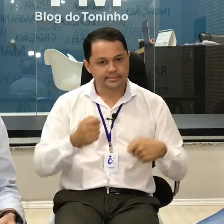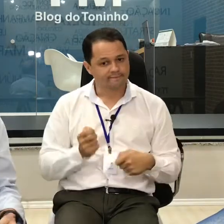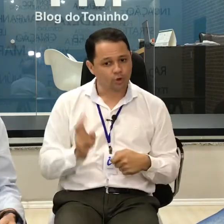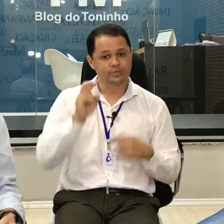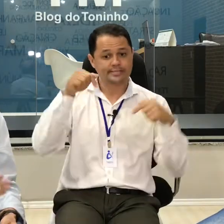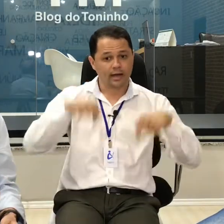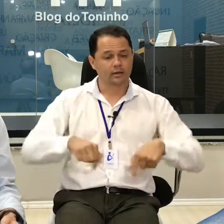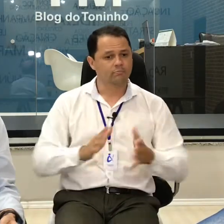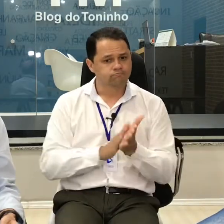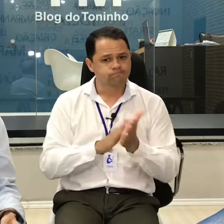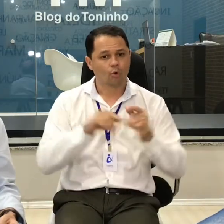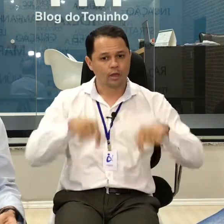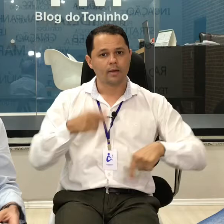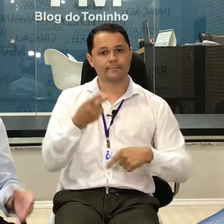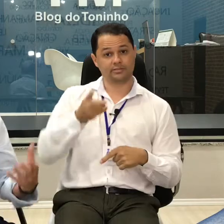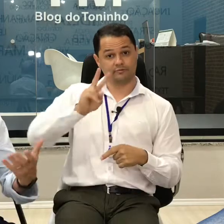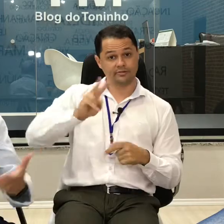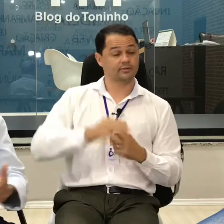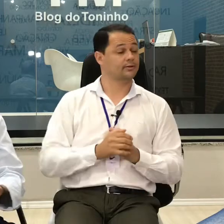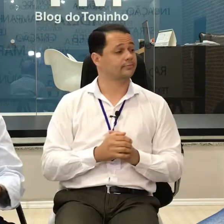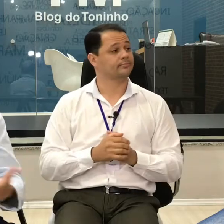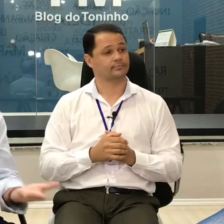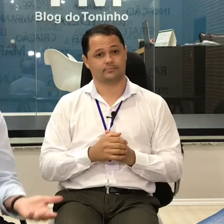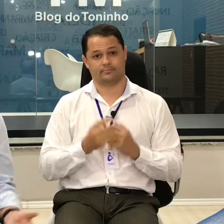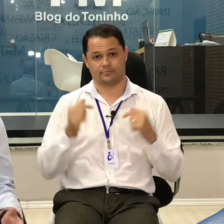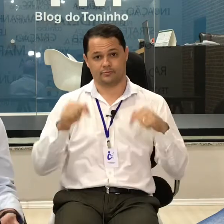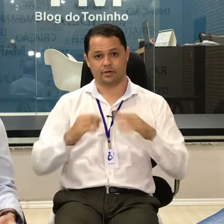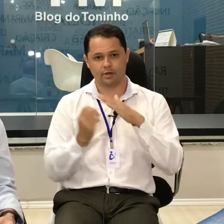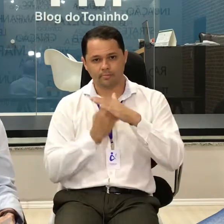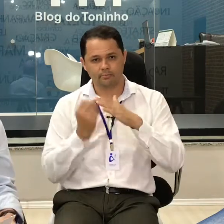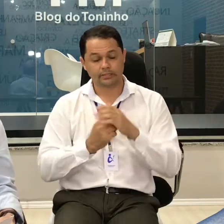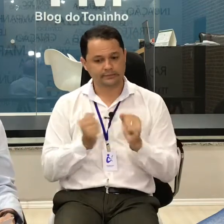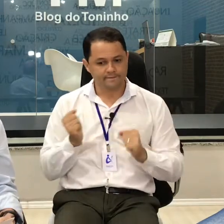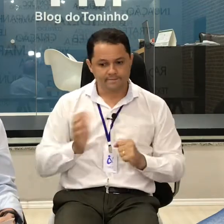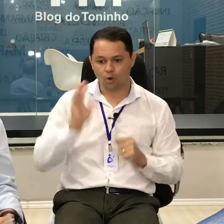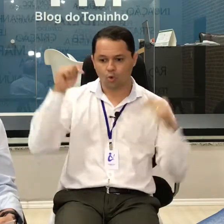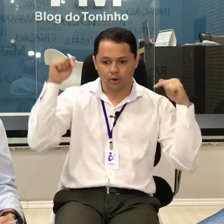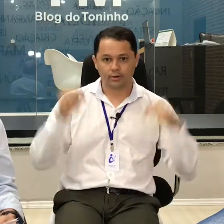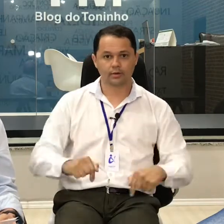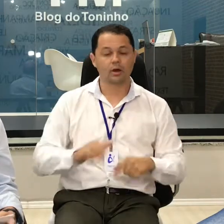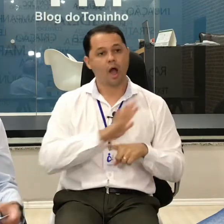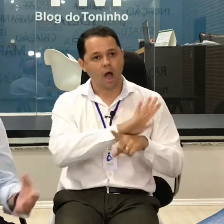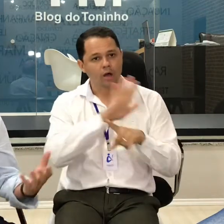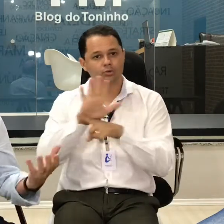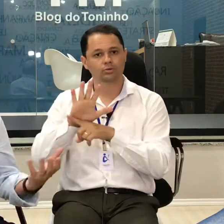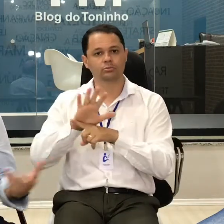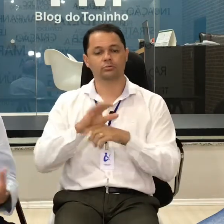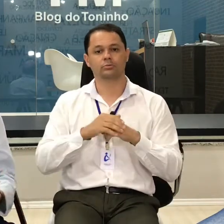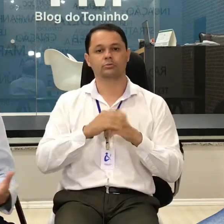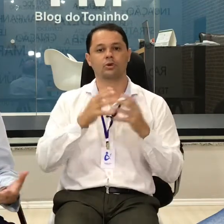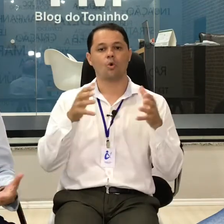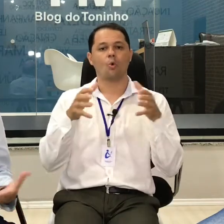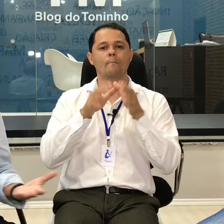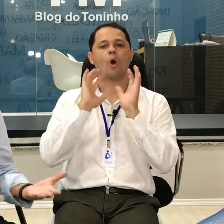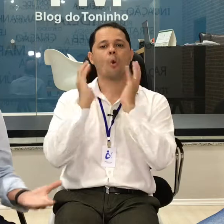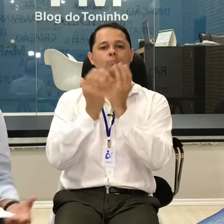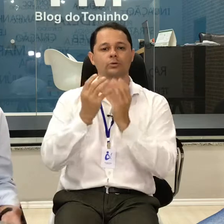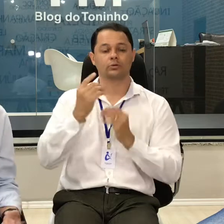dessa em Presidente Venceslau. É uma empresa de extremo valor que atende uma comunidade que até